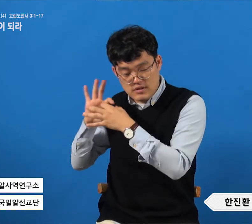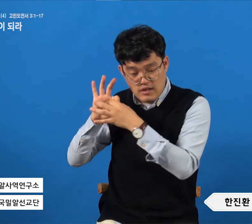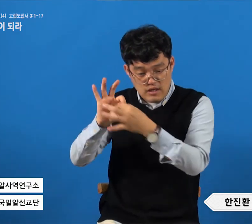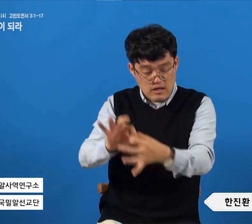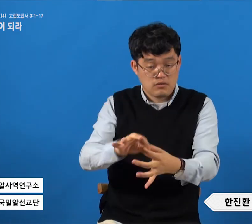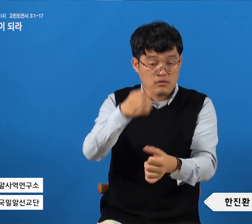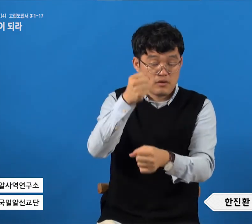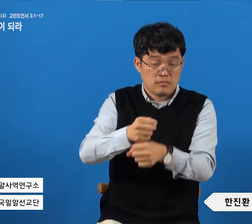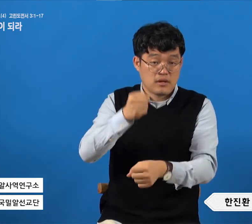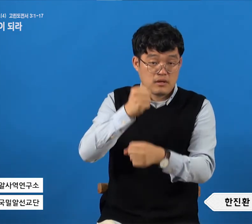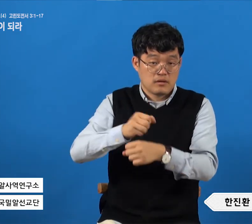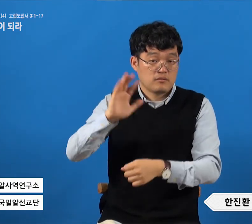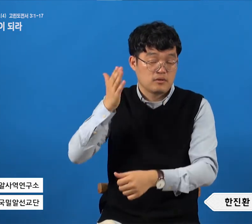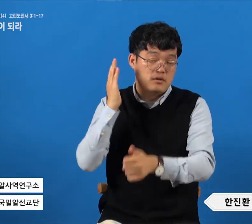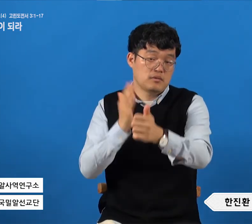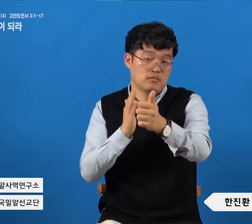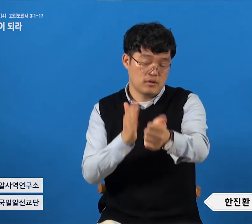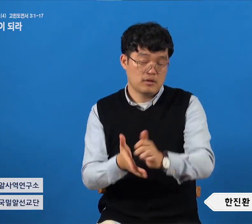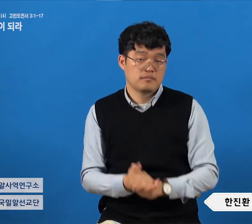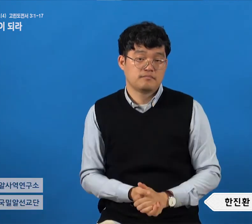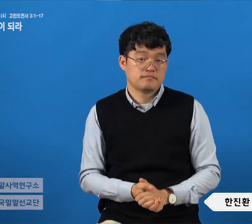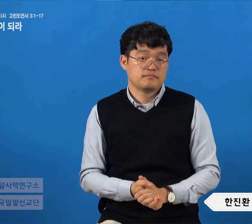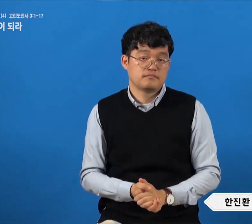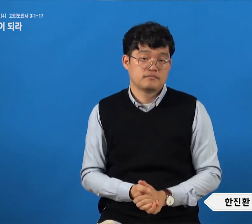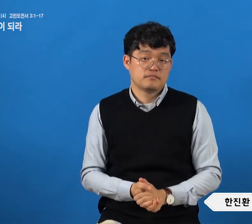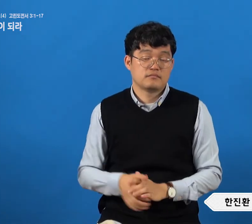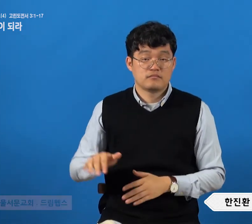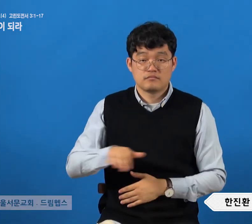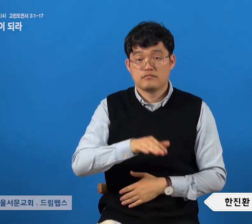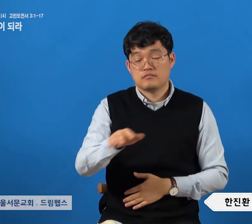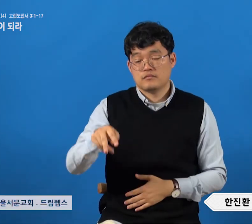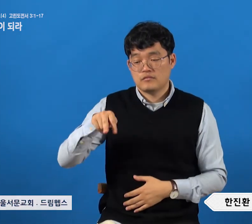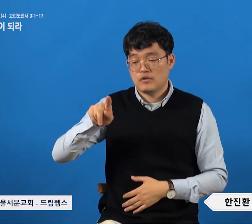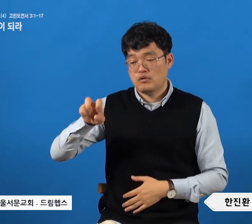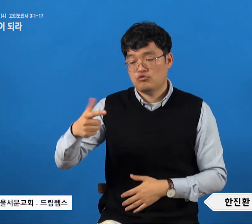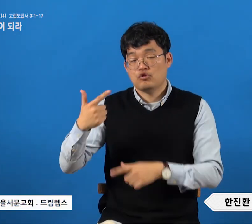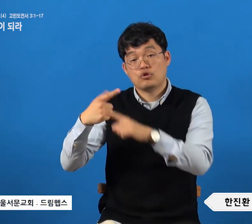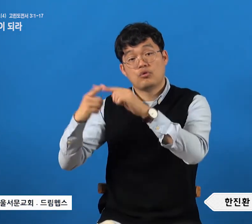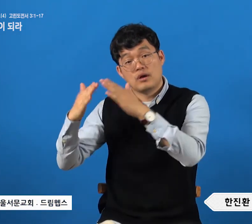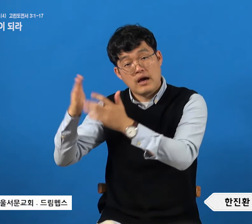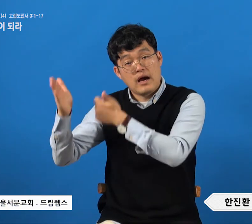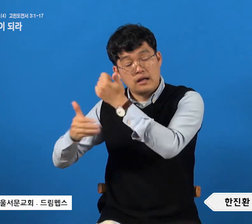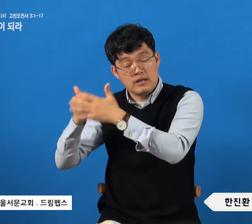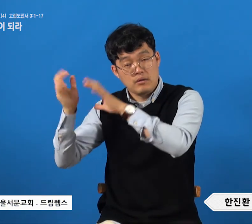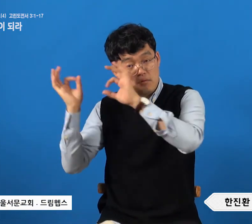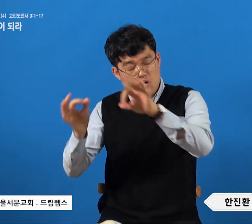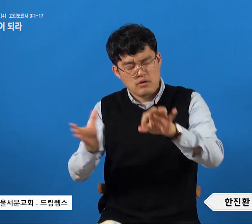추억들을 계속 쌓아갈 수 있기를 바랍니다. 우리 서문교회가